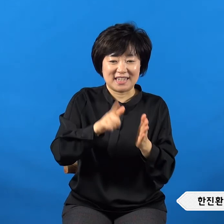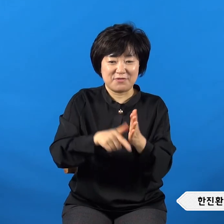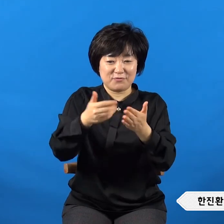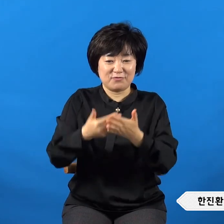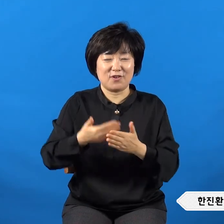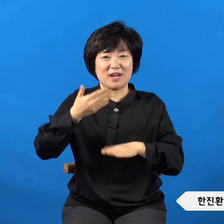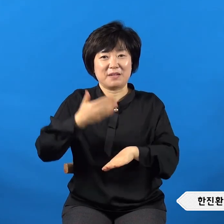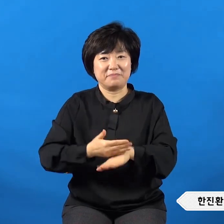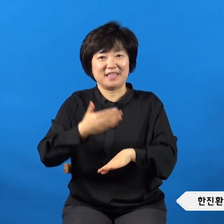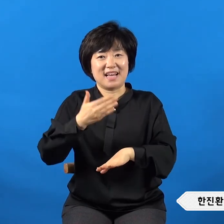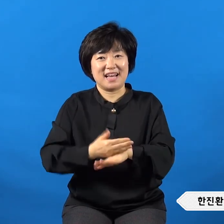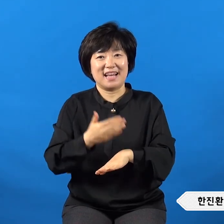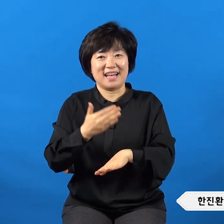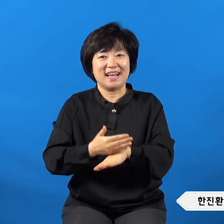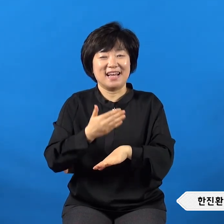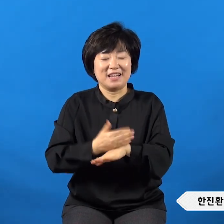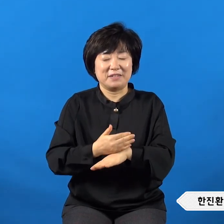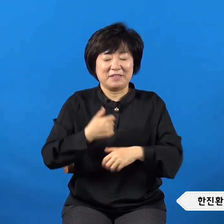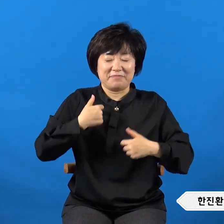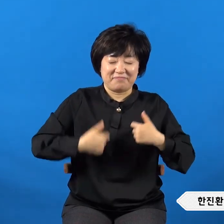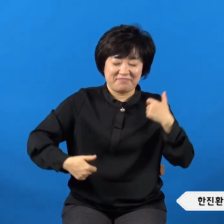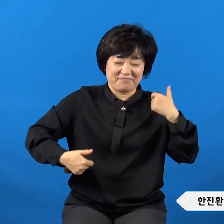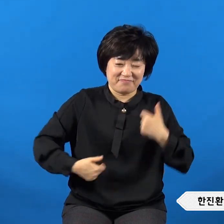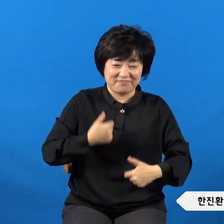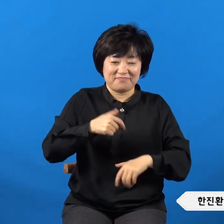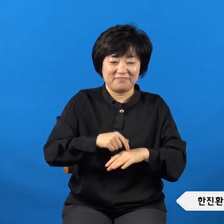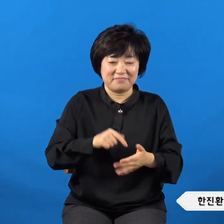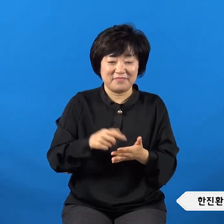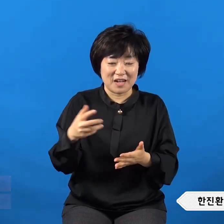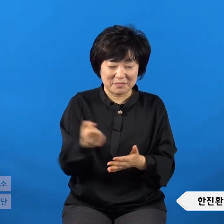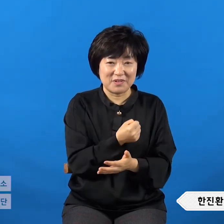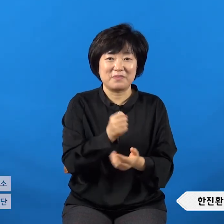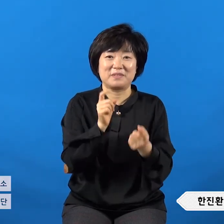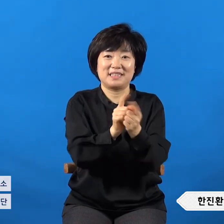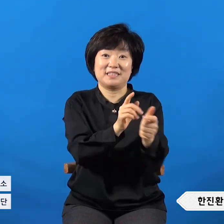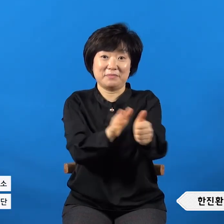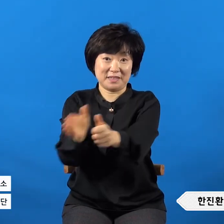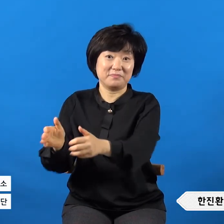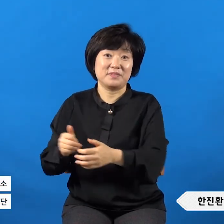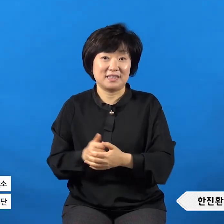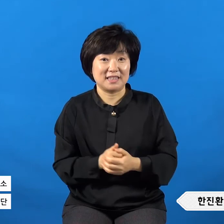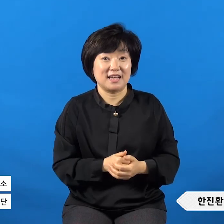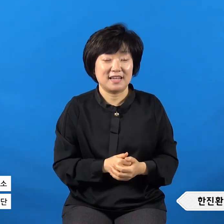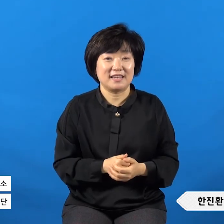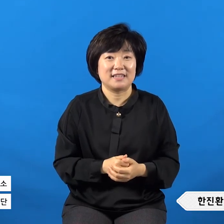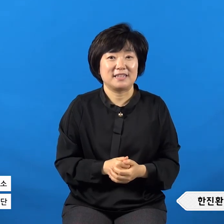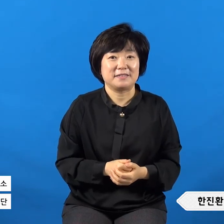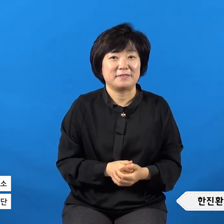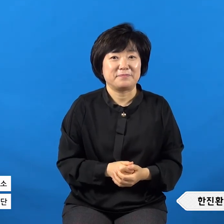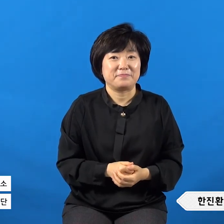것 감사하면서 여러분 참 벅찬 마음으로 맞으시기를 바랍니다. 그래서